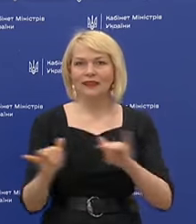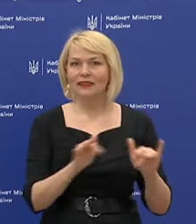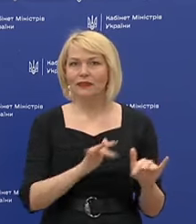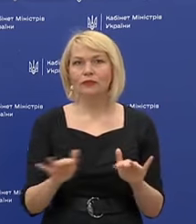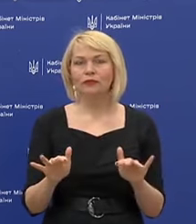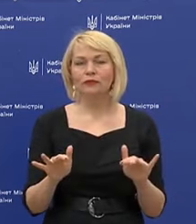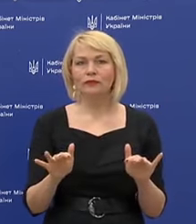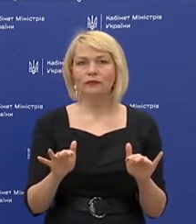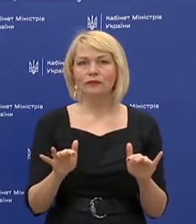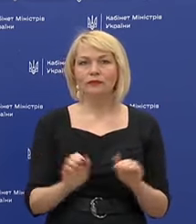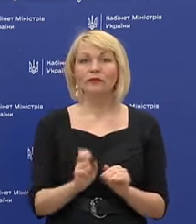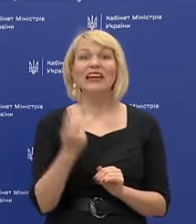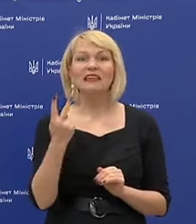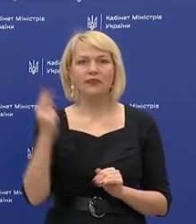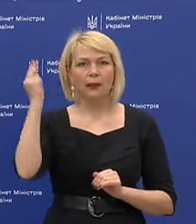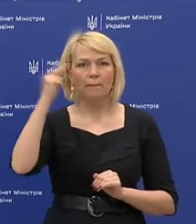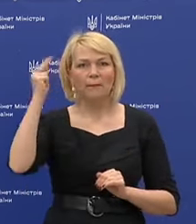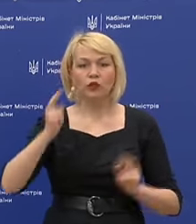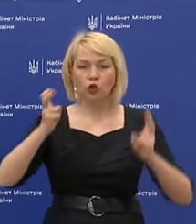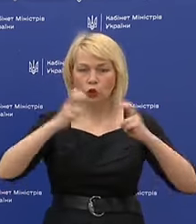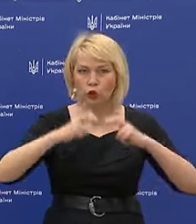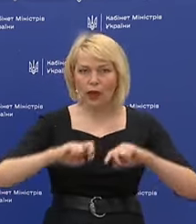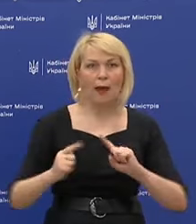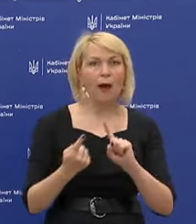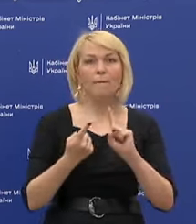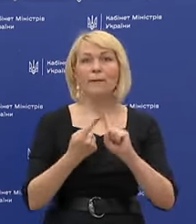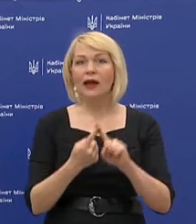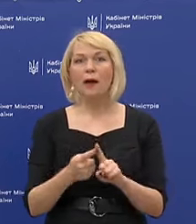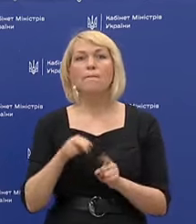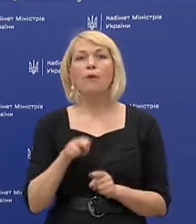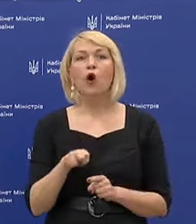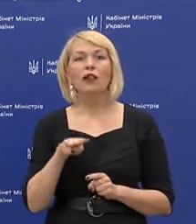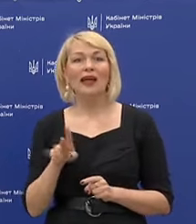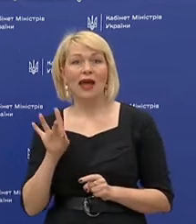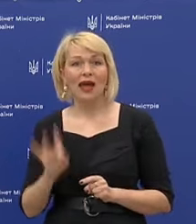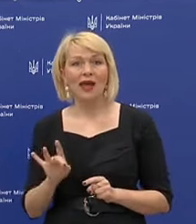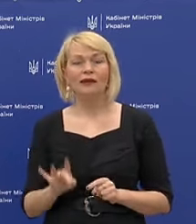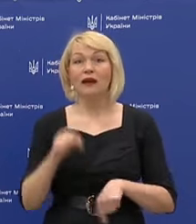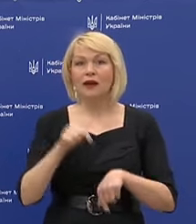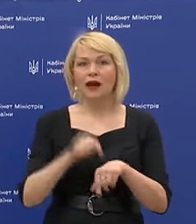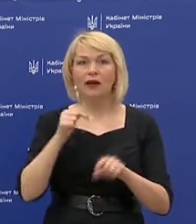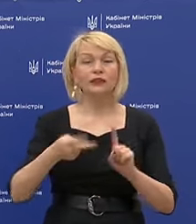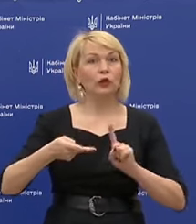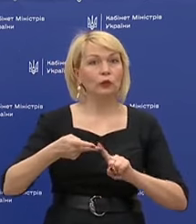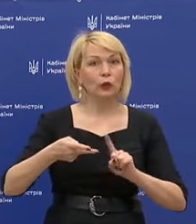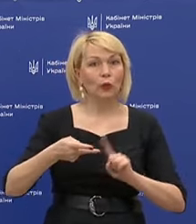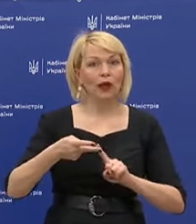діють дві методології дослідження. Одне дослідження – це полімеразна ланцюгова реакція, інше